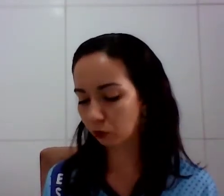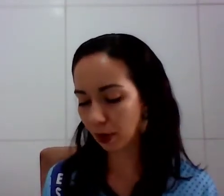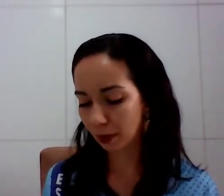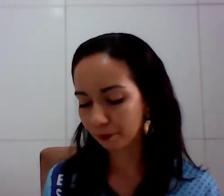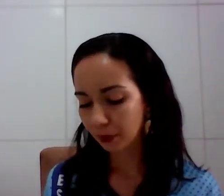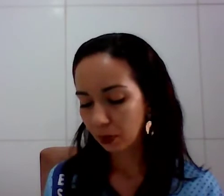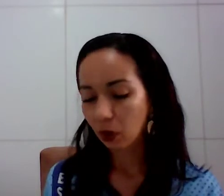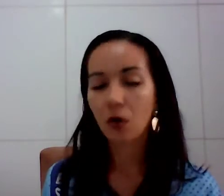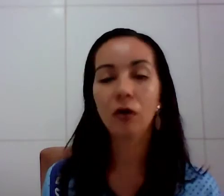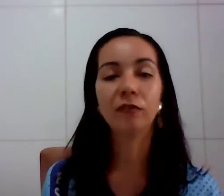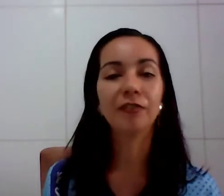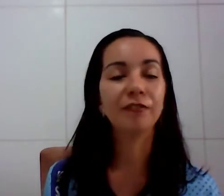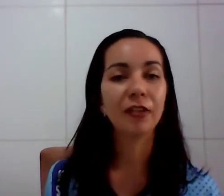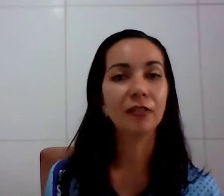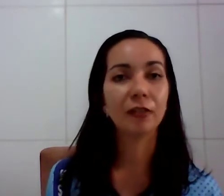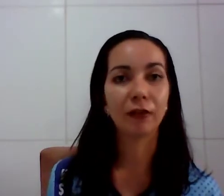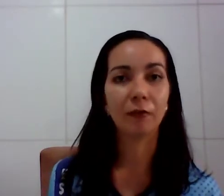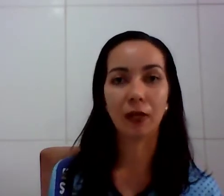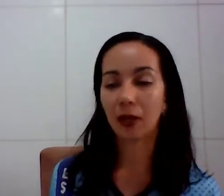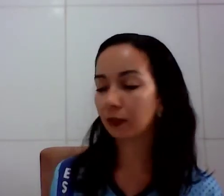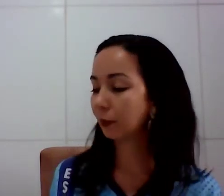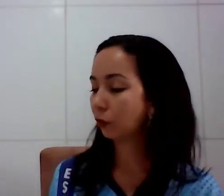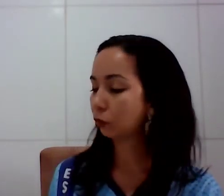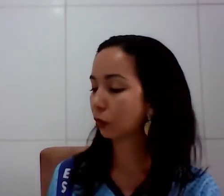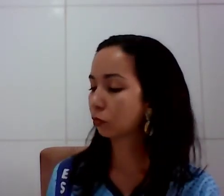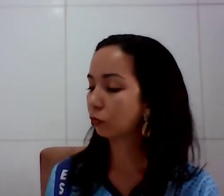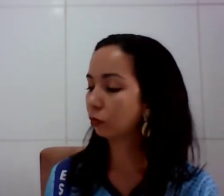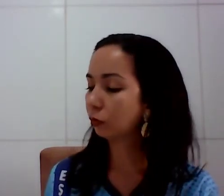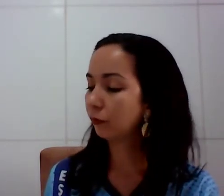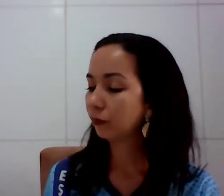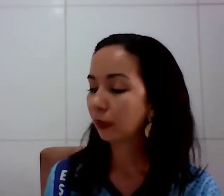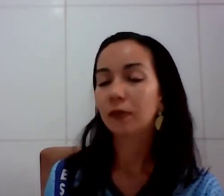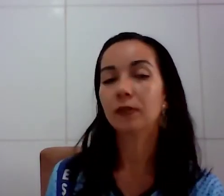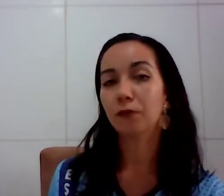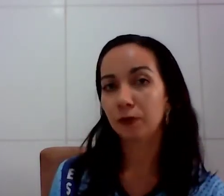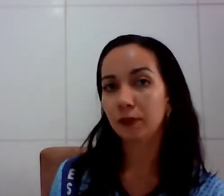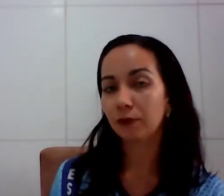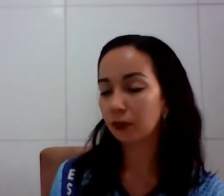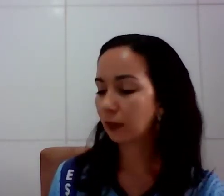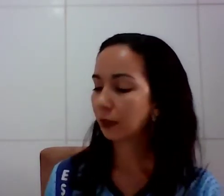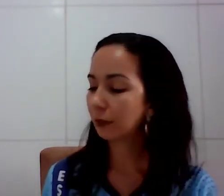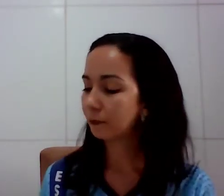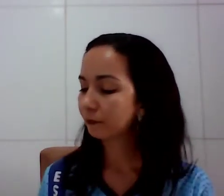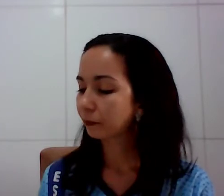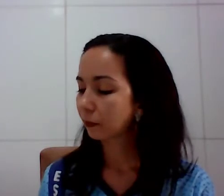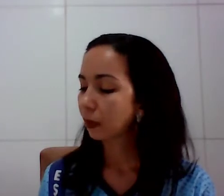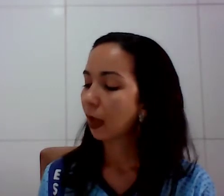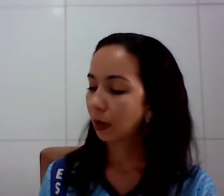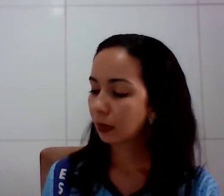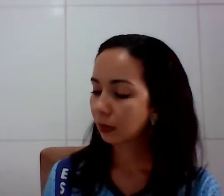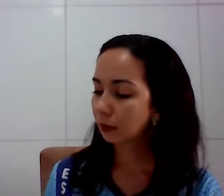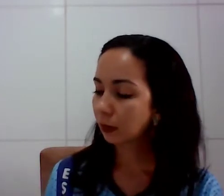estudar? Convivência familiar também é outro assunto. Se eu fosse você, a criança e